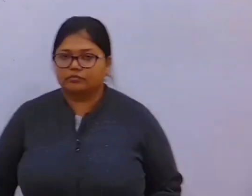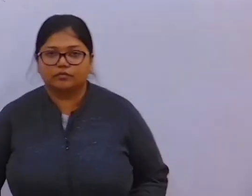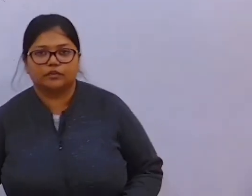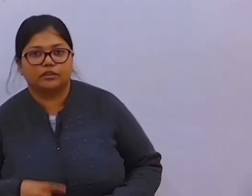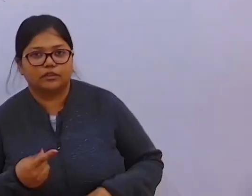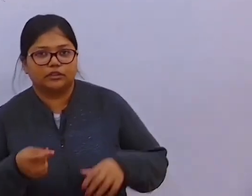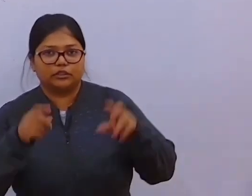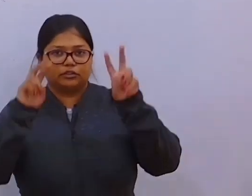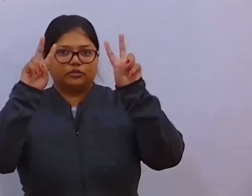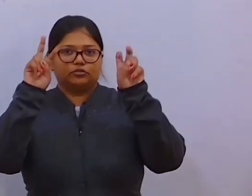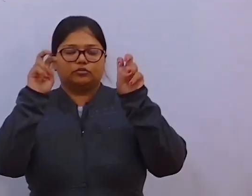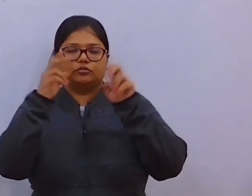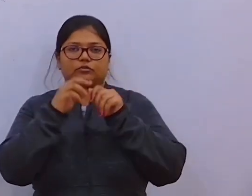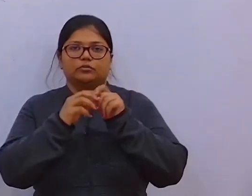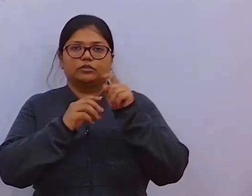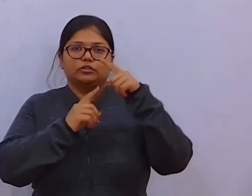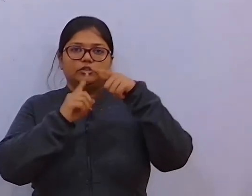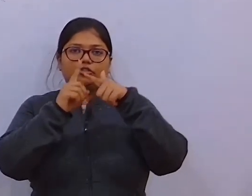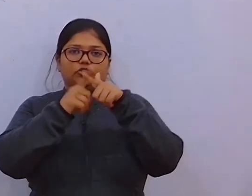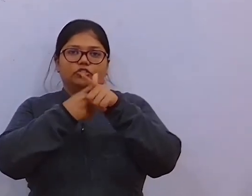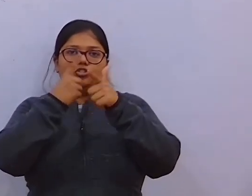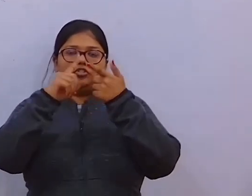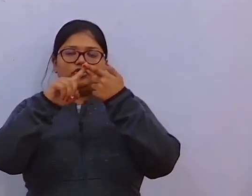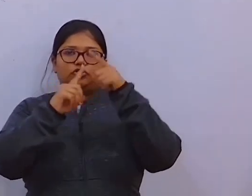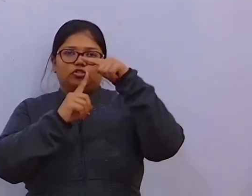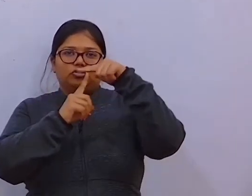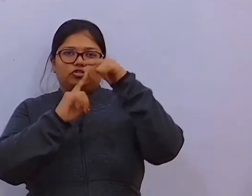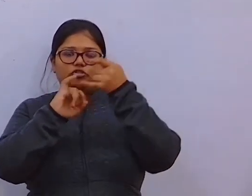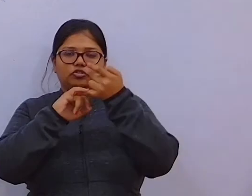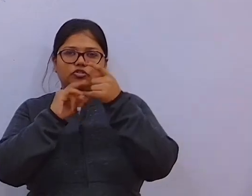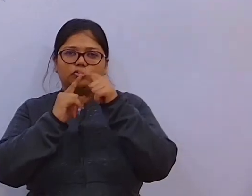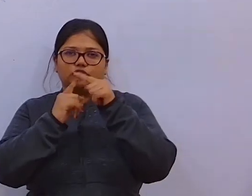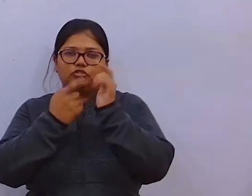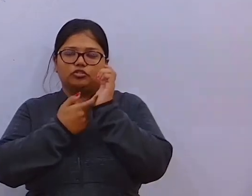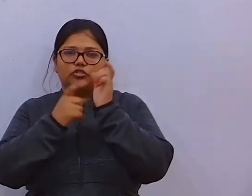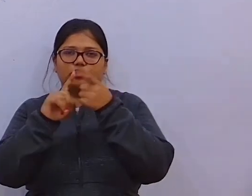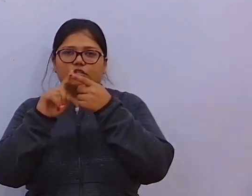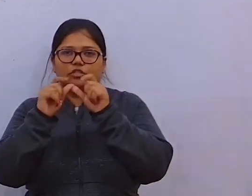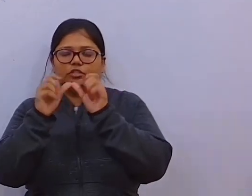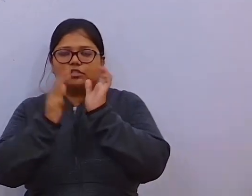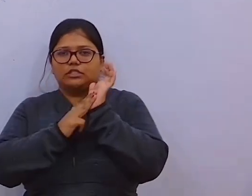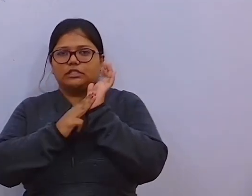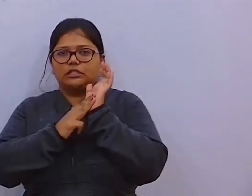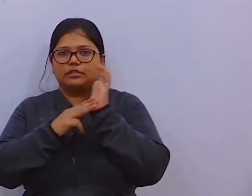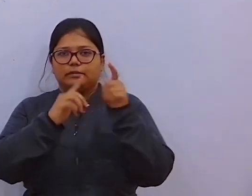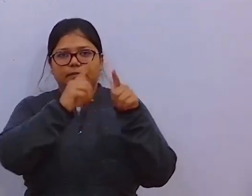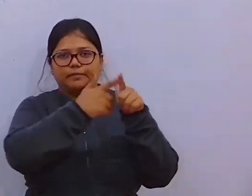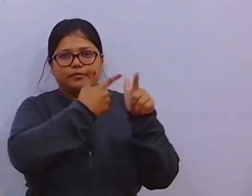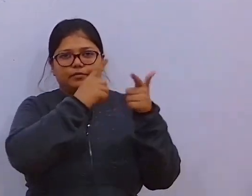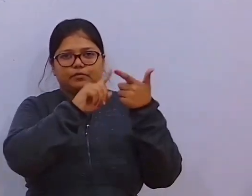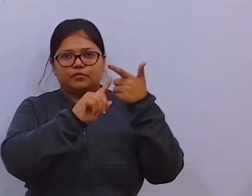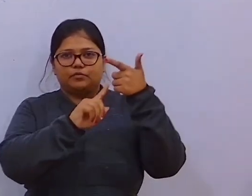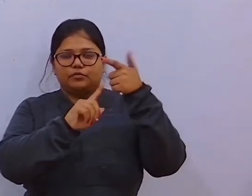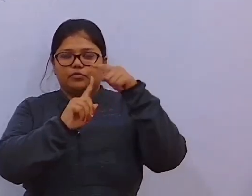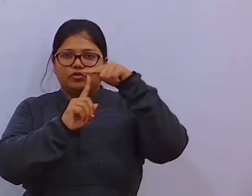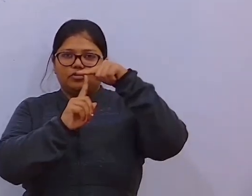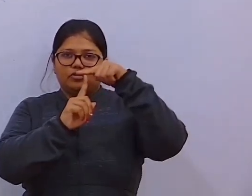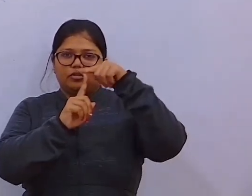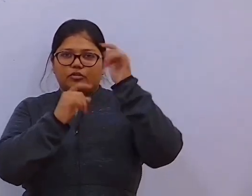जेट स्ट्रीम है ना, नेक्स्ट वाला हेडिंग डालो, तीसरा नंबर,